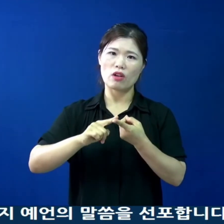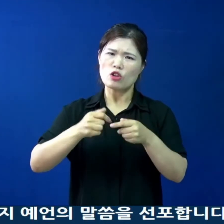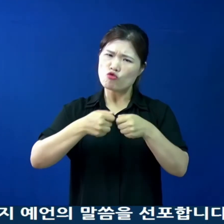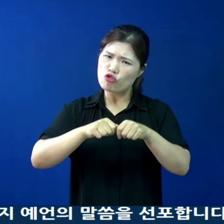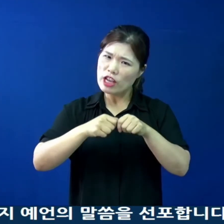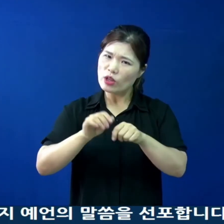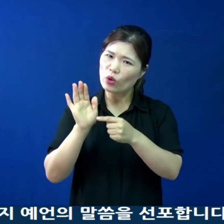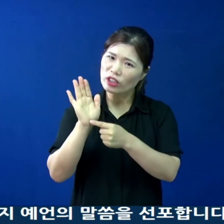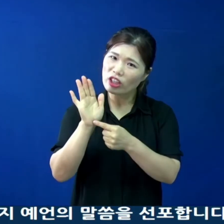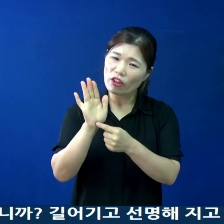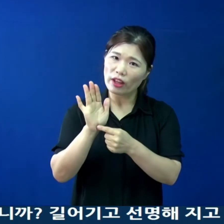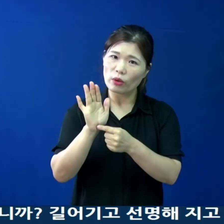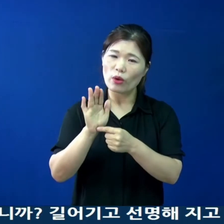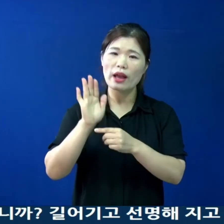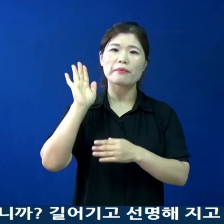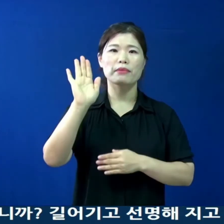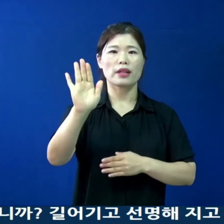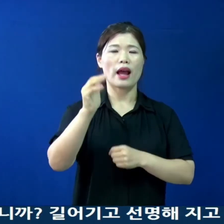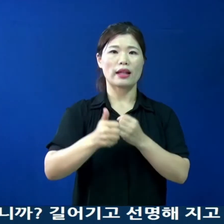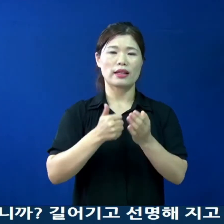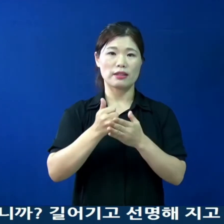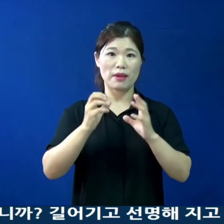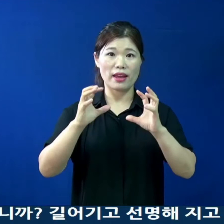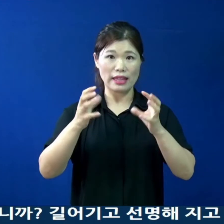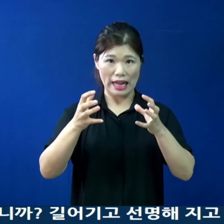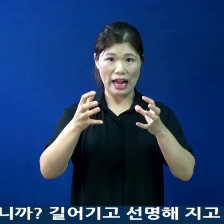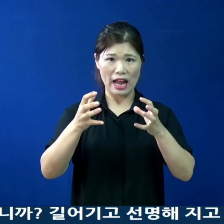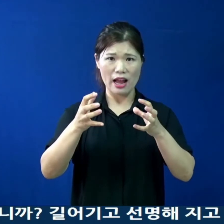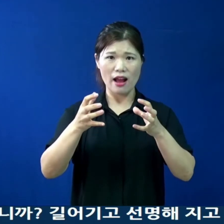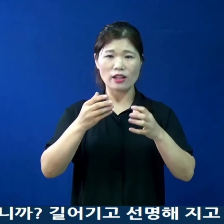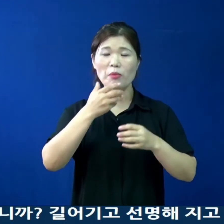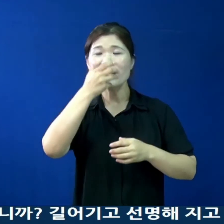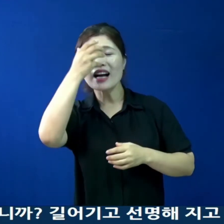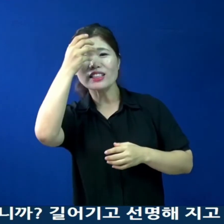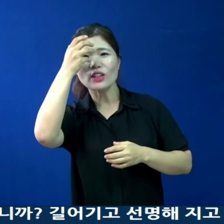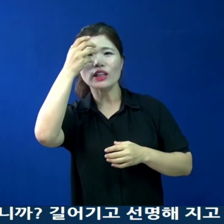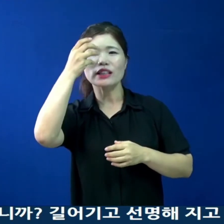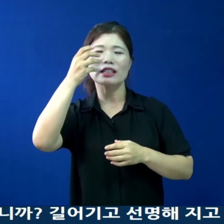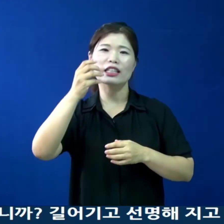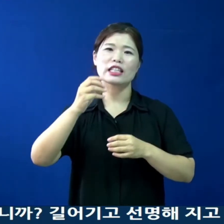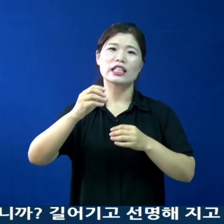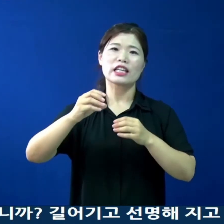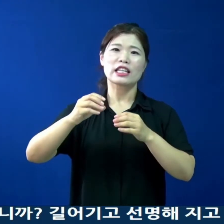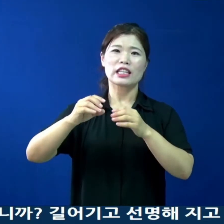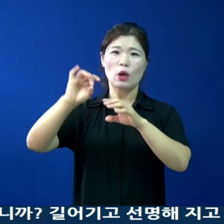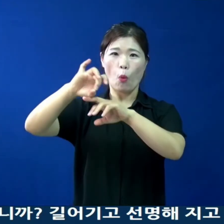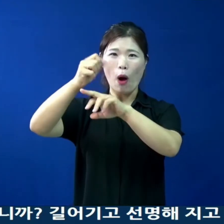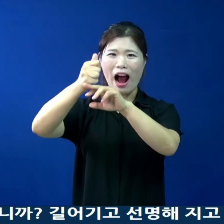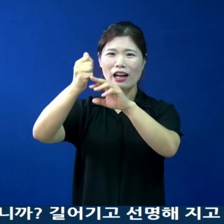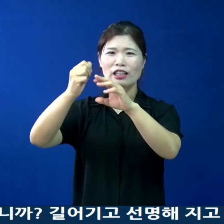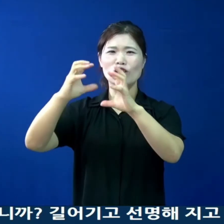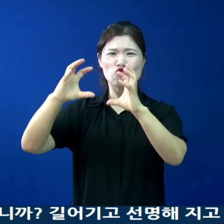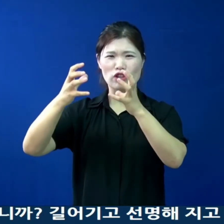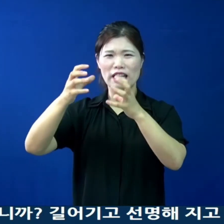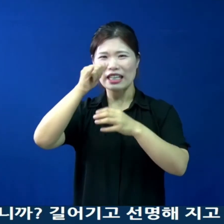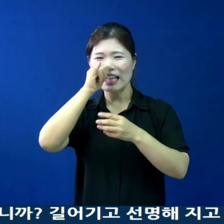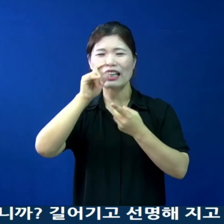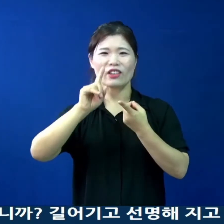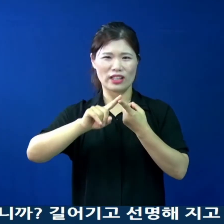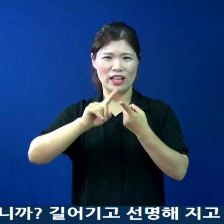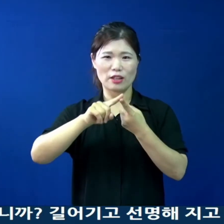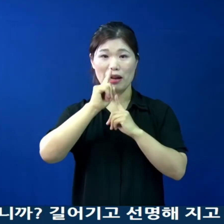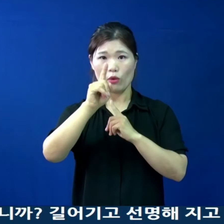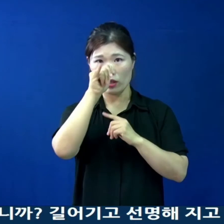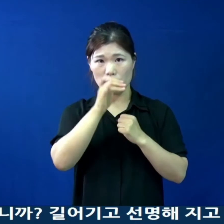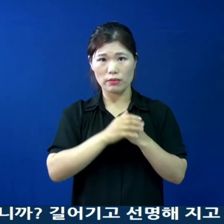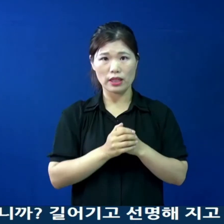이제 미래에 하나님의 나라, 그 이상적인 미래의 왕국이 있을 것임을, 도래할 것임을 예언한다는 사실입니다.